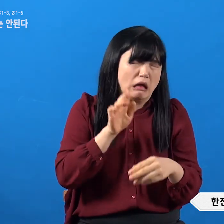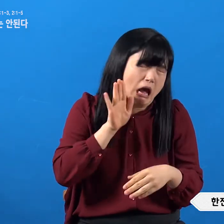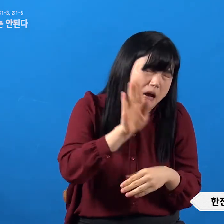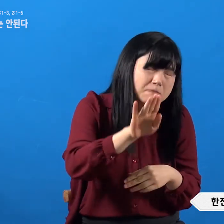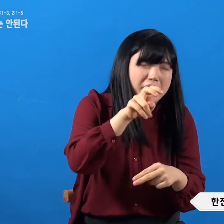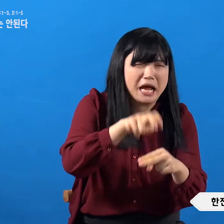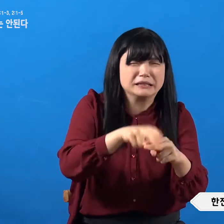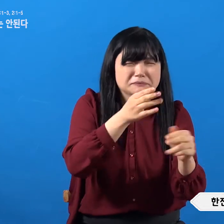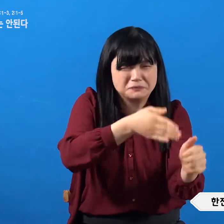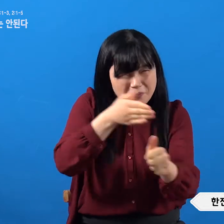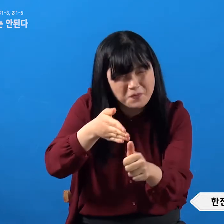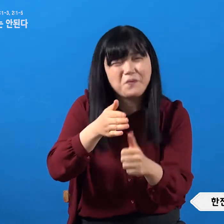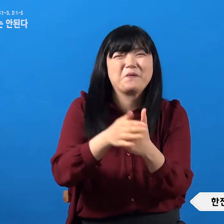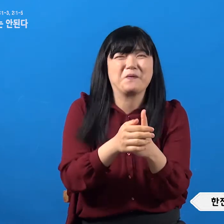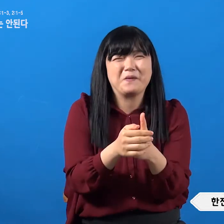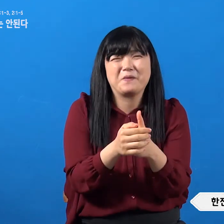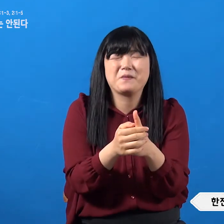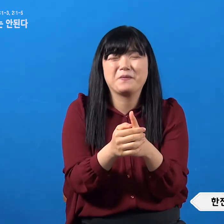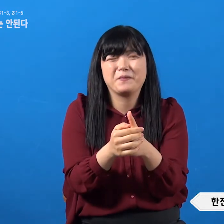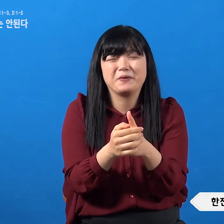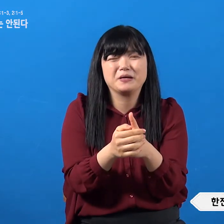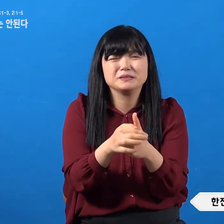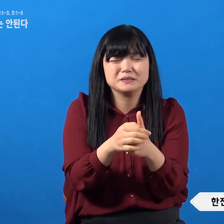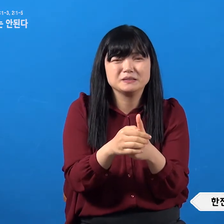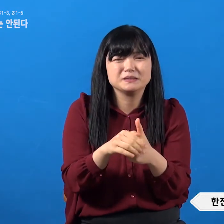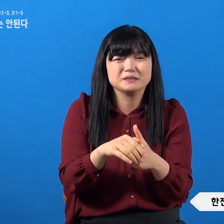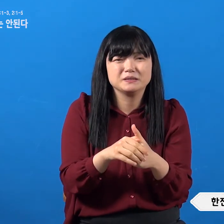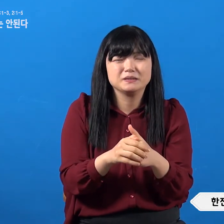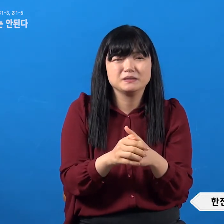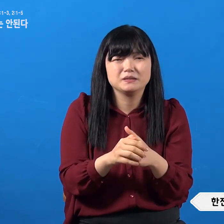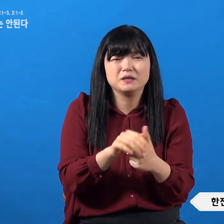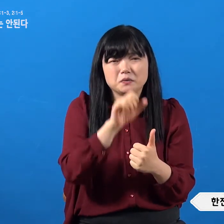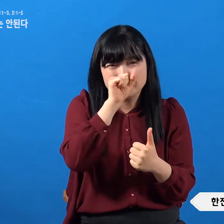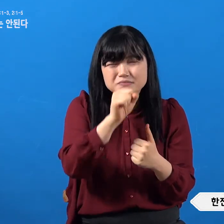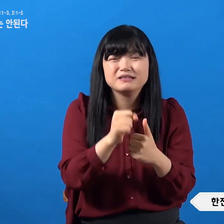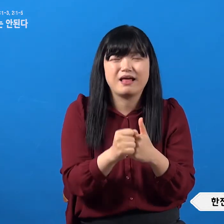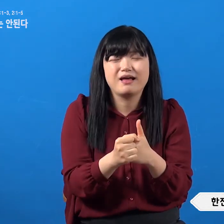제일 앞에 와서 앉으라. 그게 도와주는 거다.